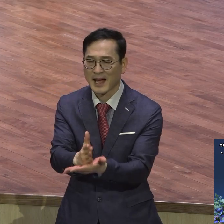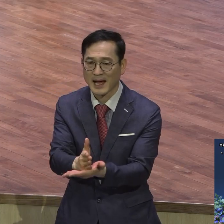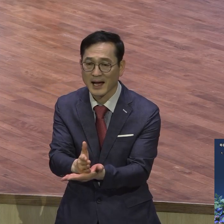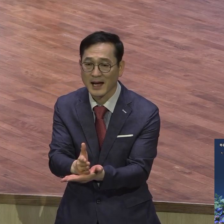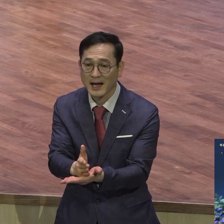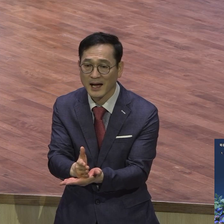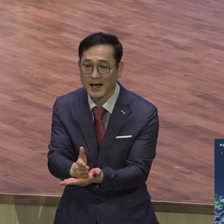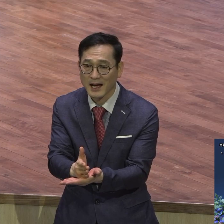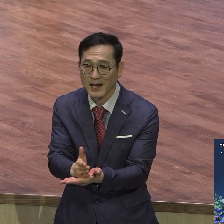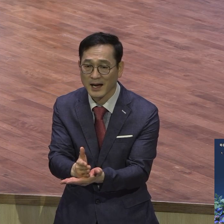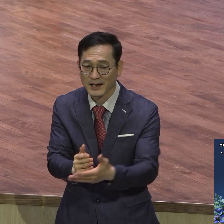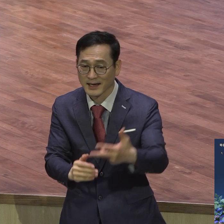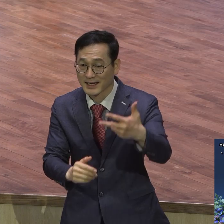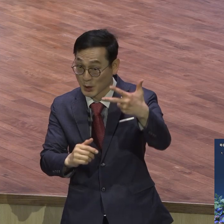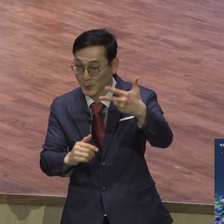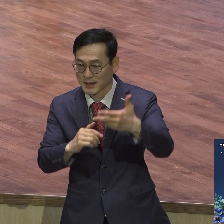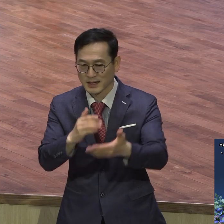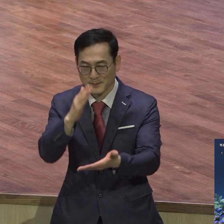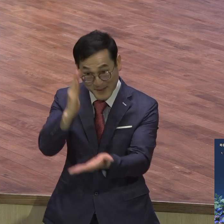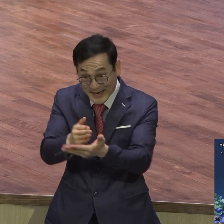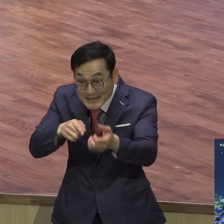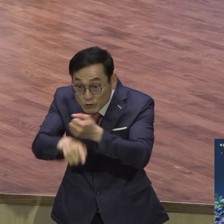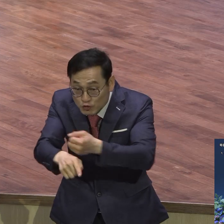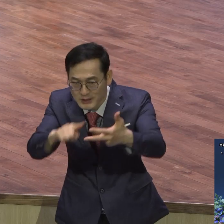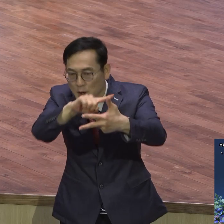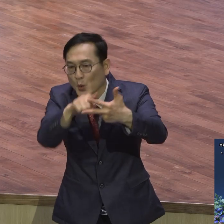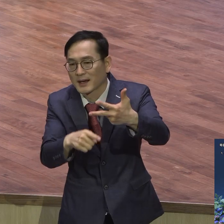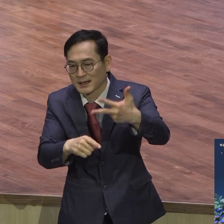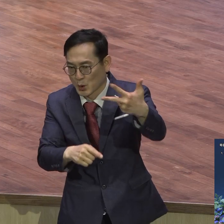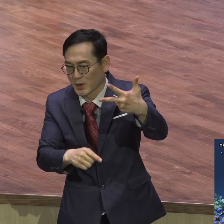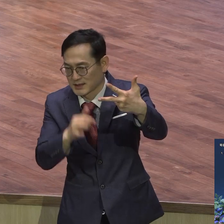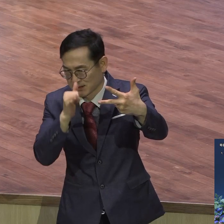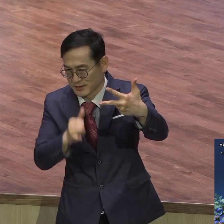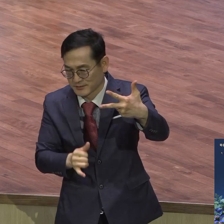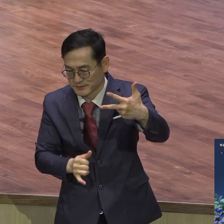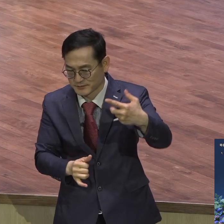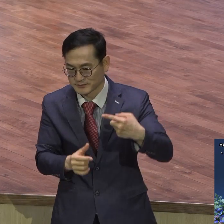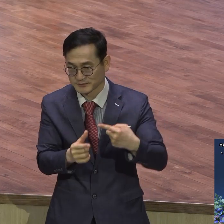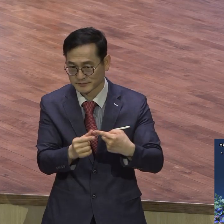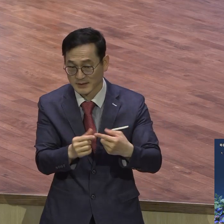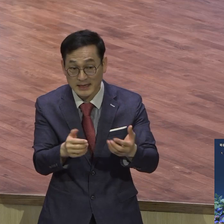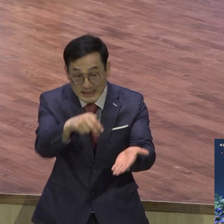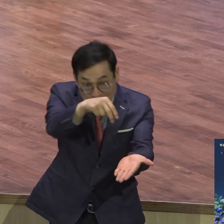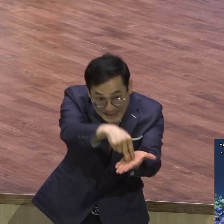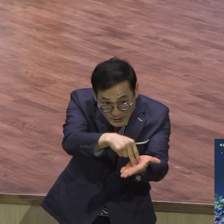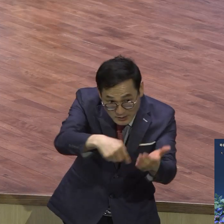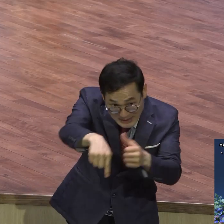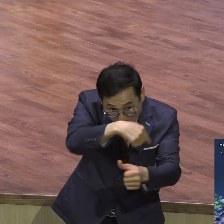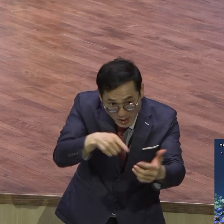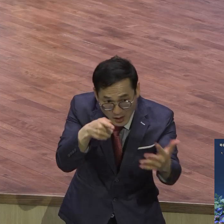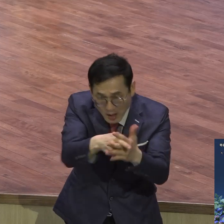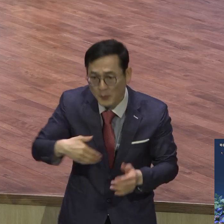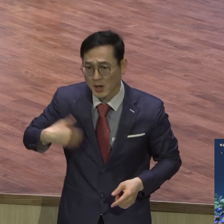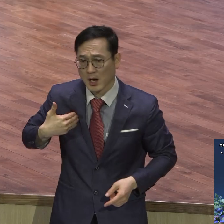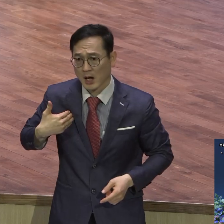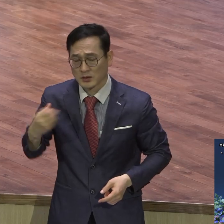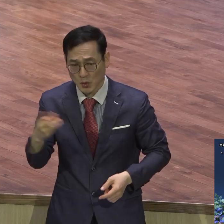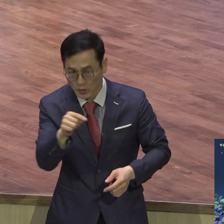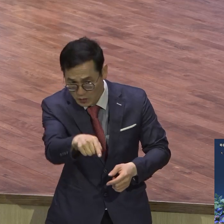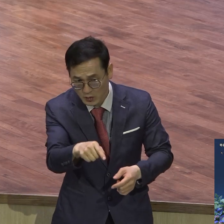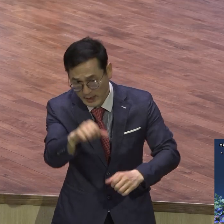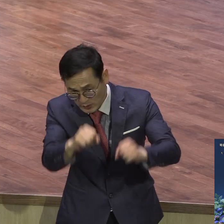말아야 할 일곱 가지를 말했어요 첫째 우리는 모든 사실을 다 알지 못한다 둘째 우리는 그 동기를